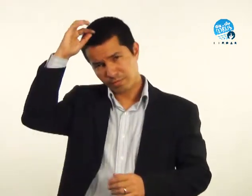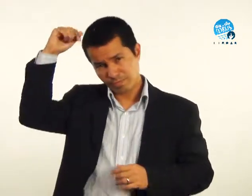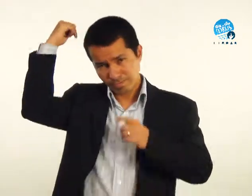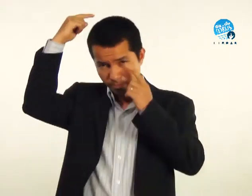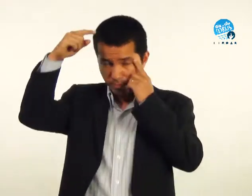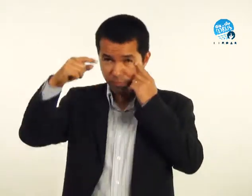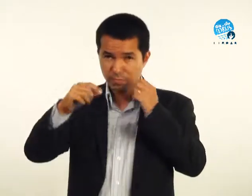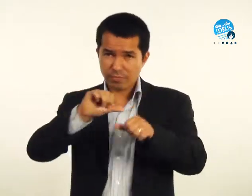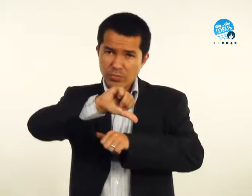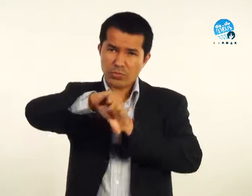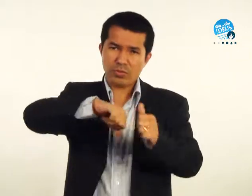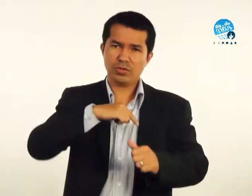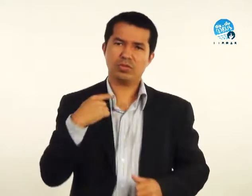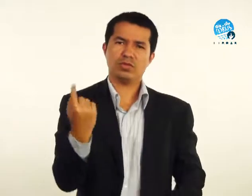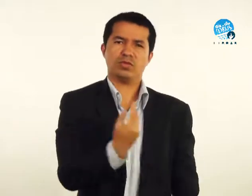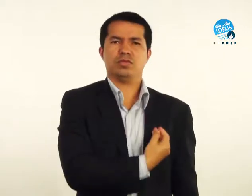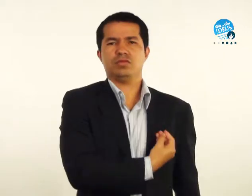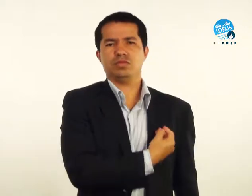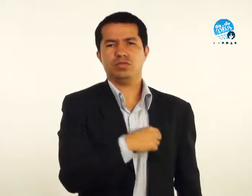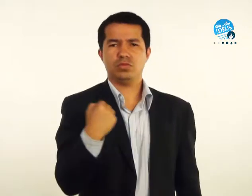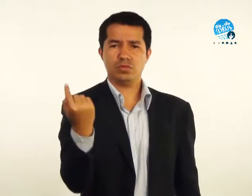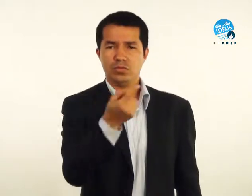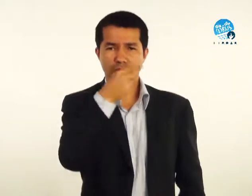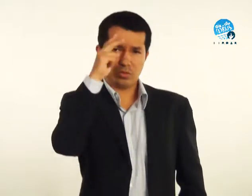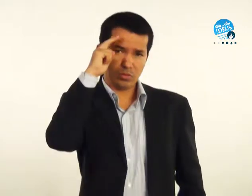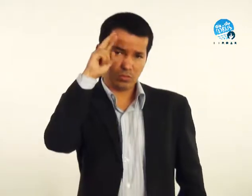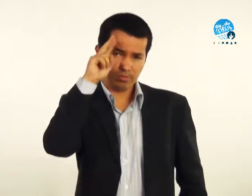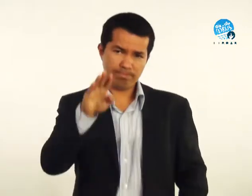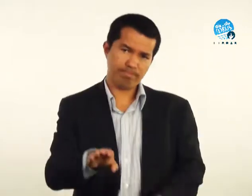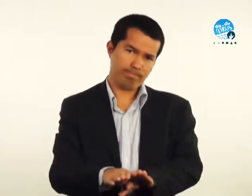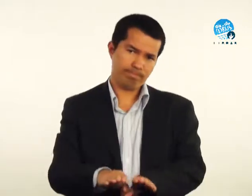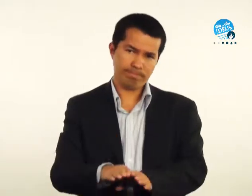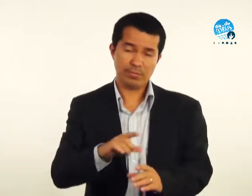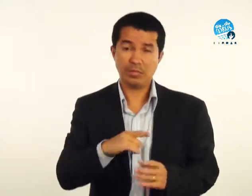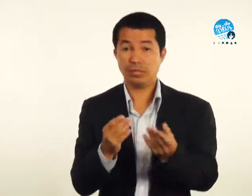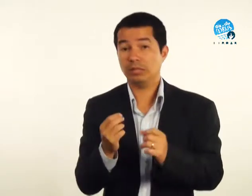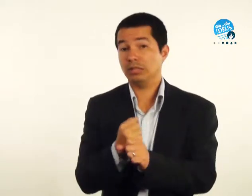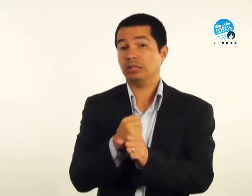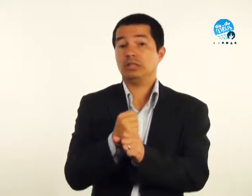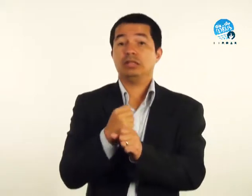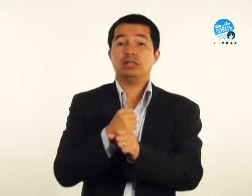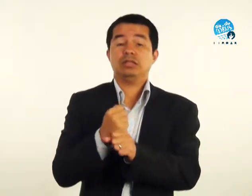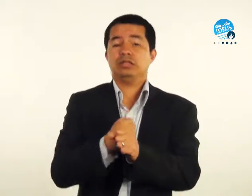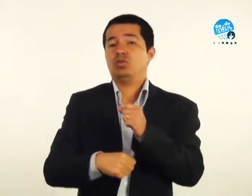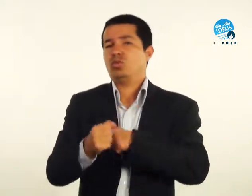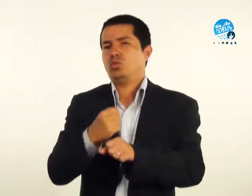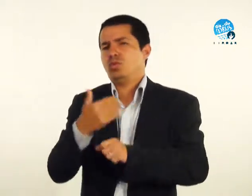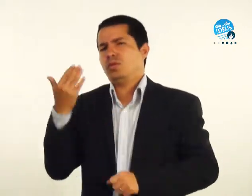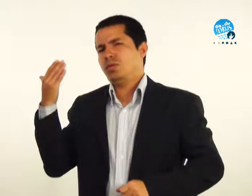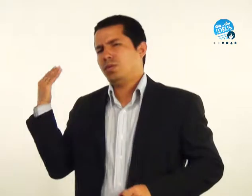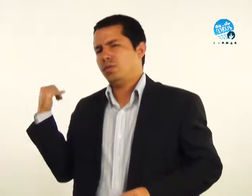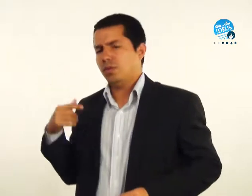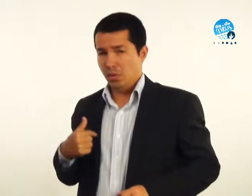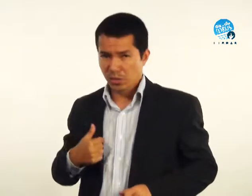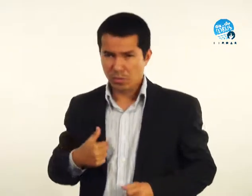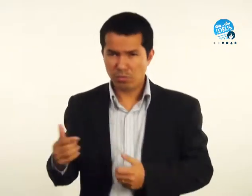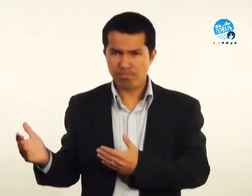acontecer na nossa vida. Vários anos atrás, eu era um adolescente e fui convidado